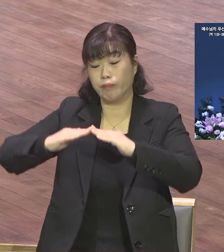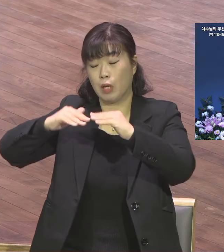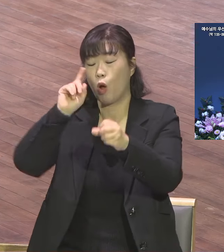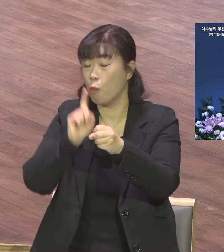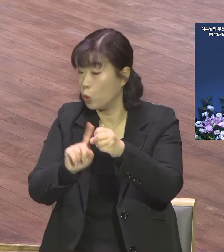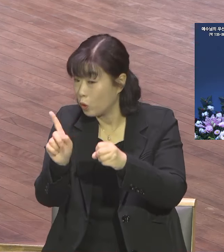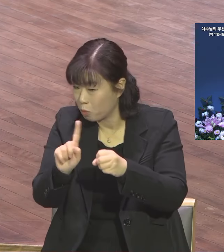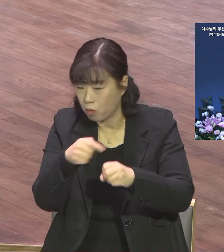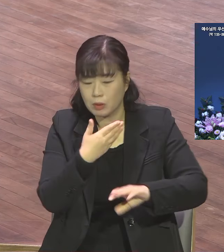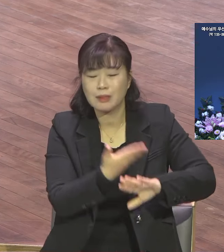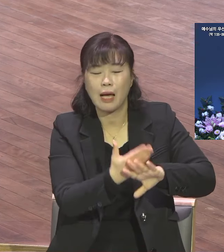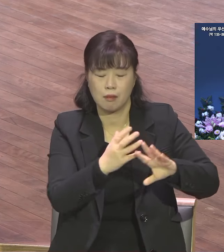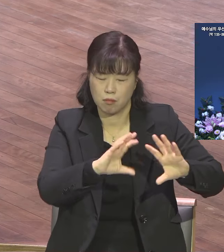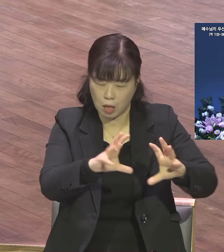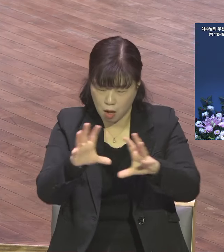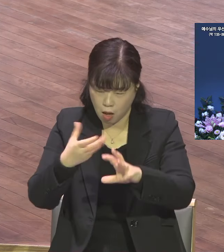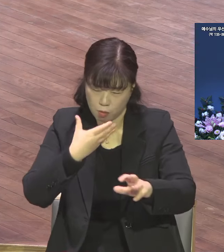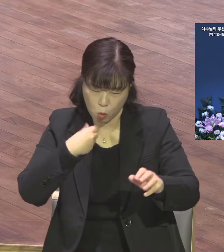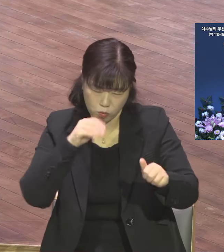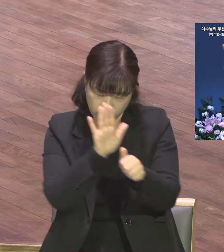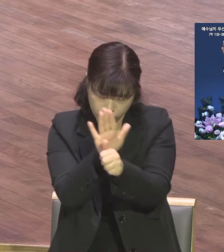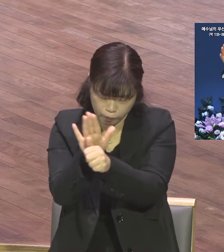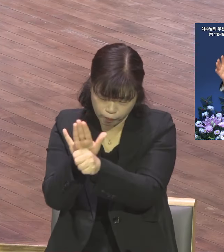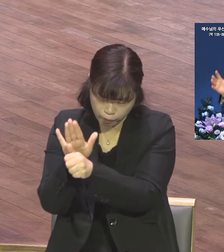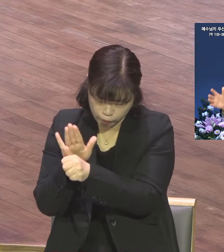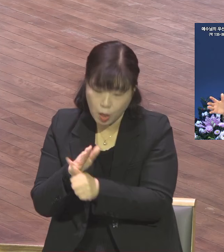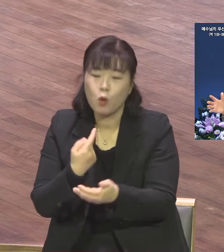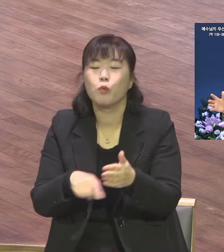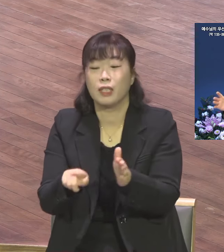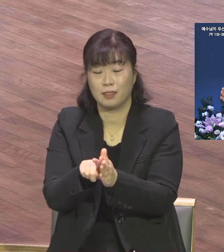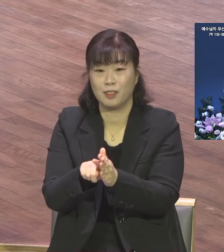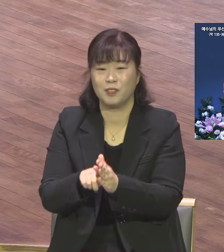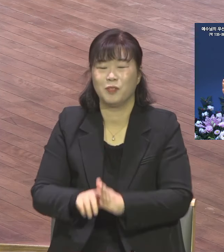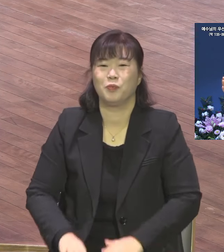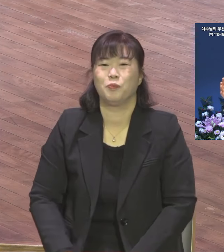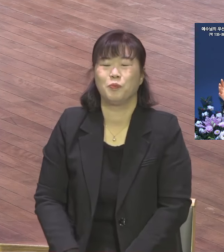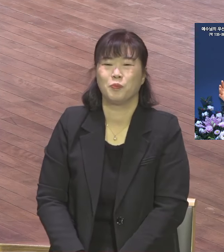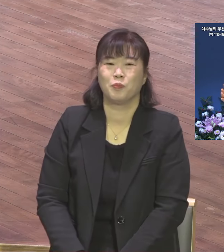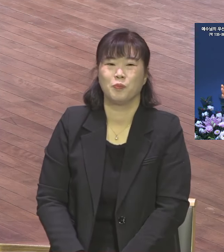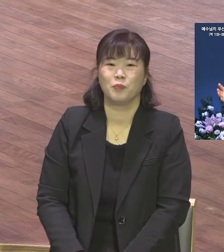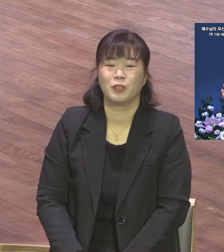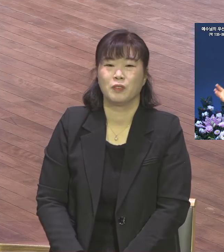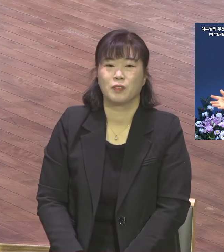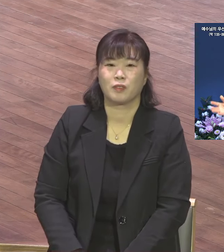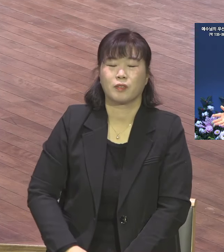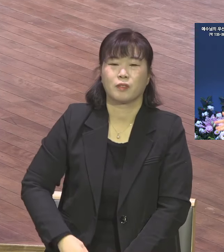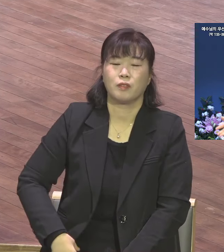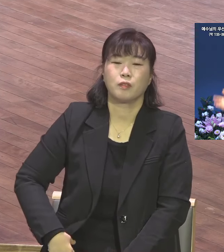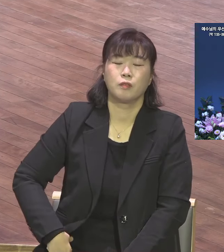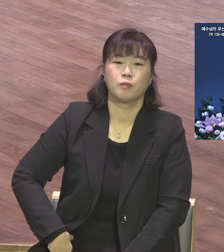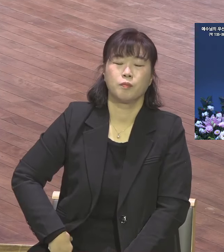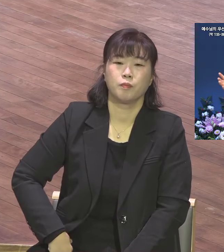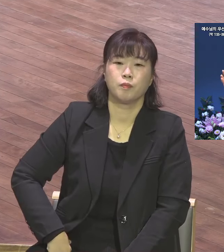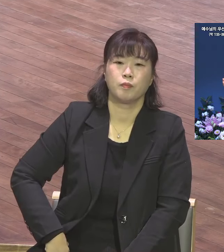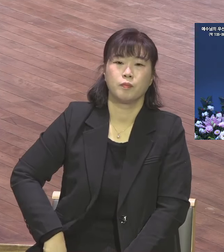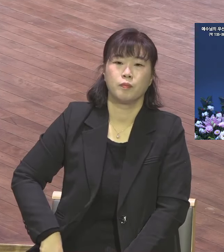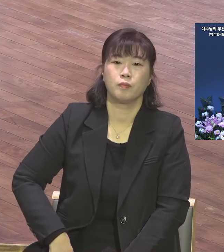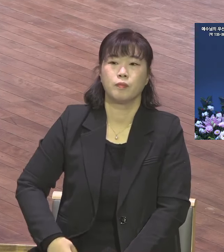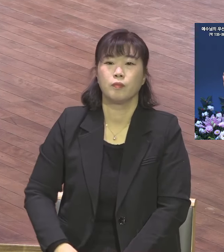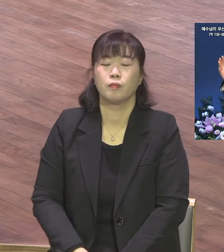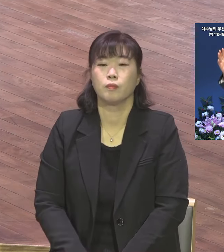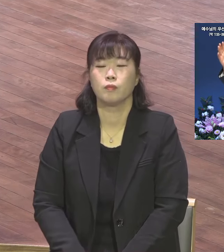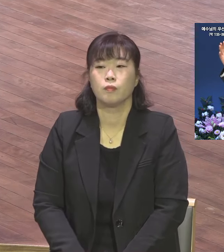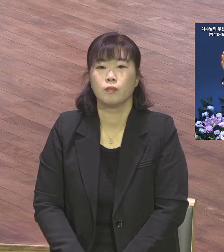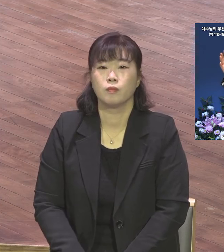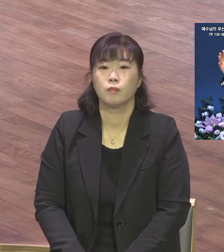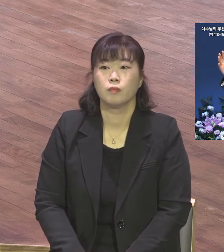우리 김동길 선교사님 알루티지를 막 찍어 세웠어요. 막 5층 저 엘리베이터를 보내하라고 보냈잖아요. 5천만 원.